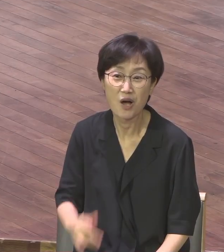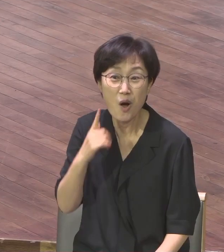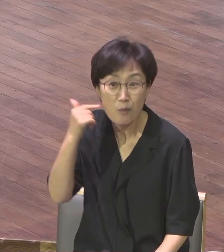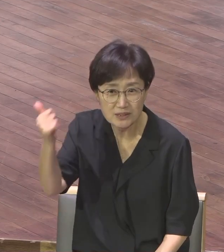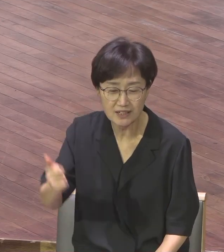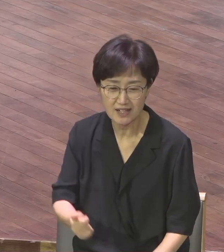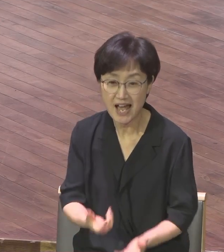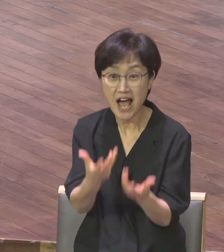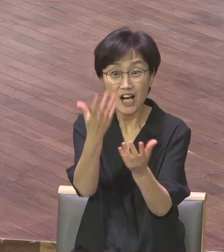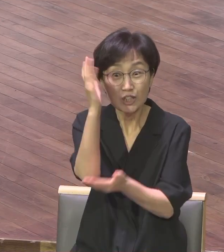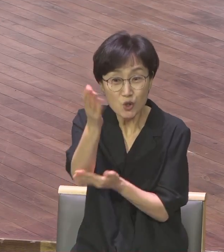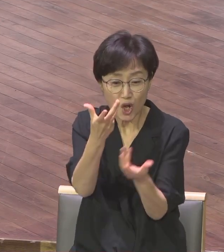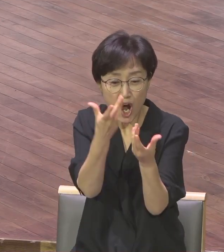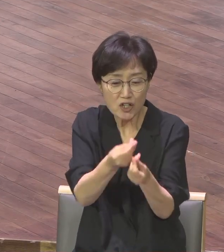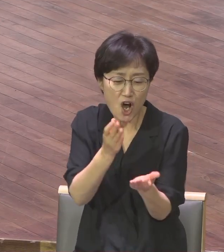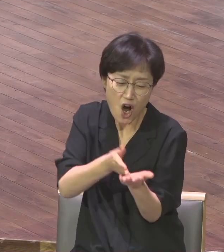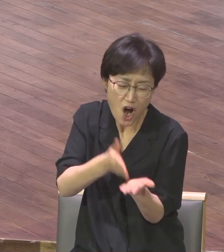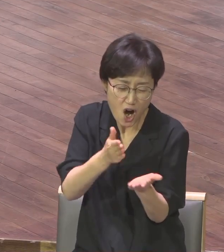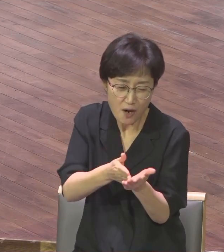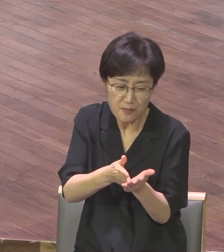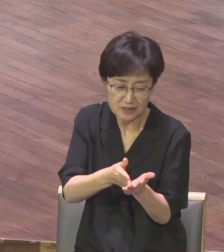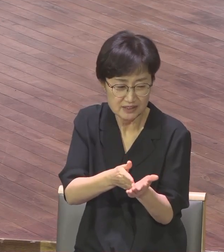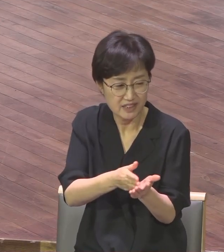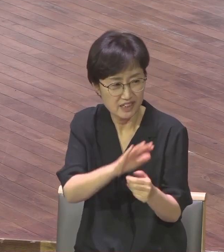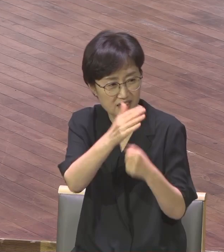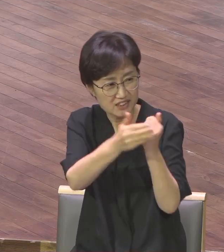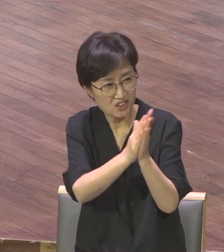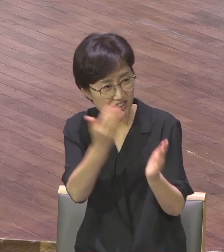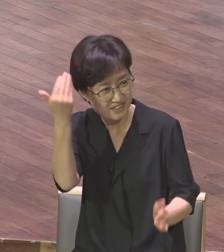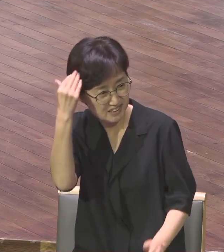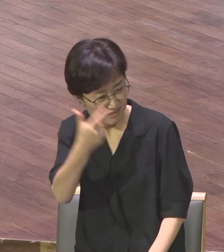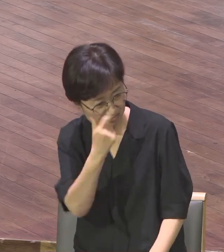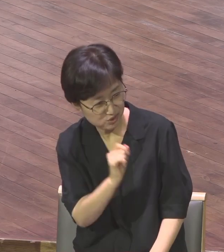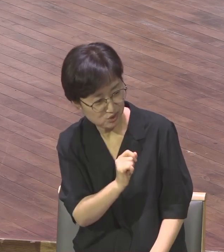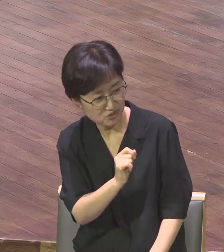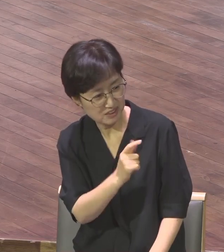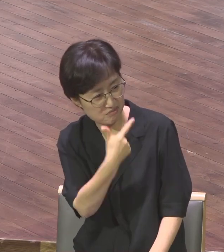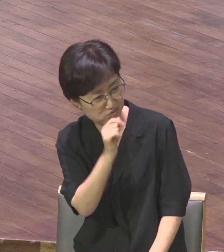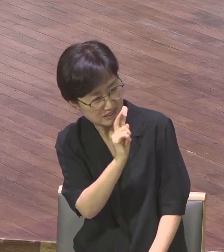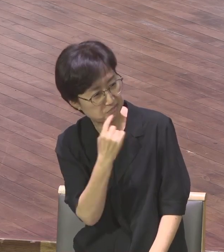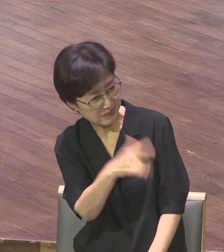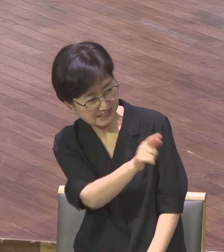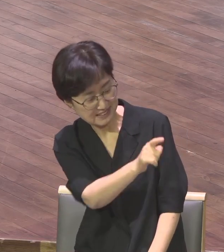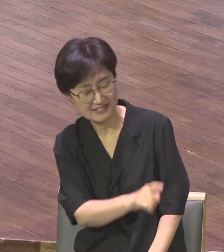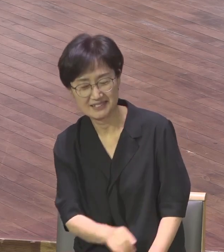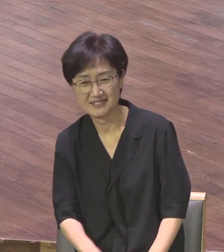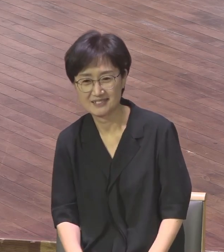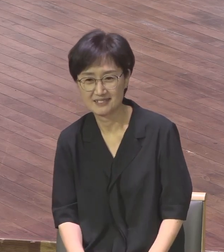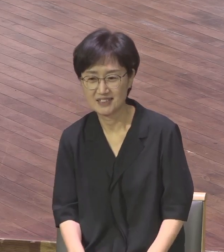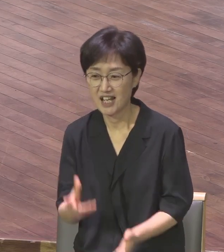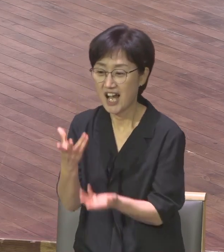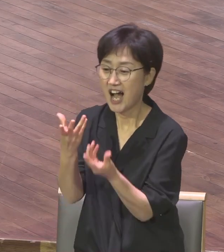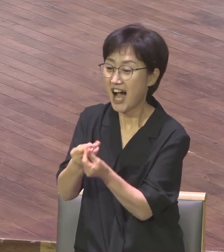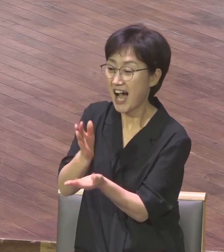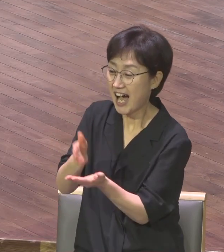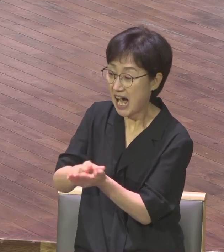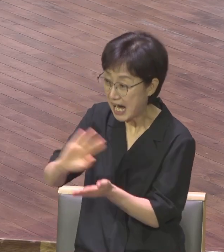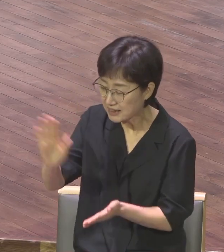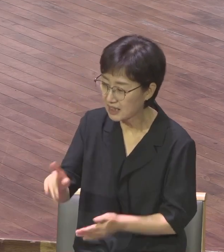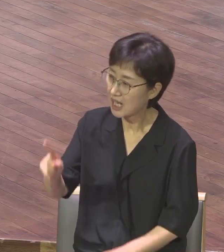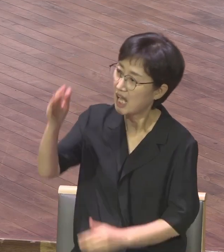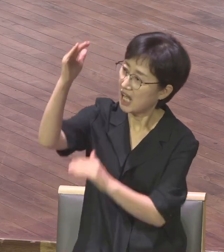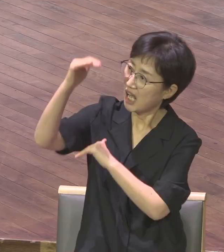목사가 예화를 많이 들어서 설교하면 성경 지식이 부족하고 깊이가 없다 그러고 예화를 사용하지